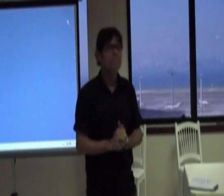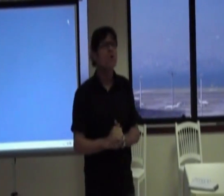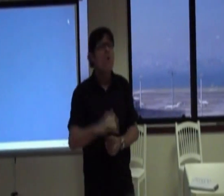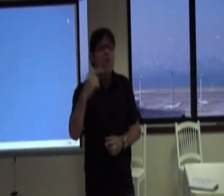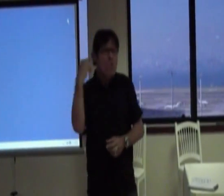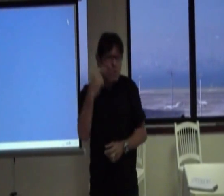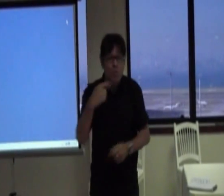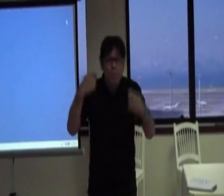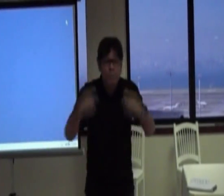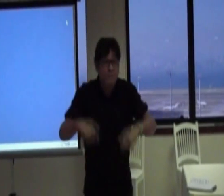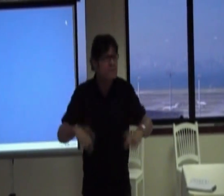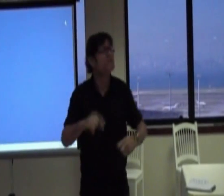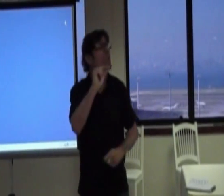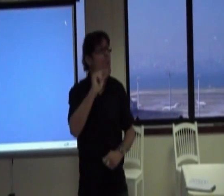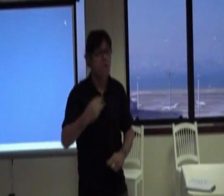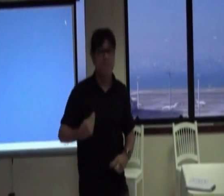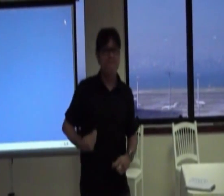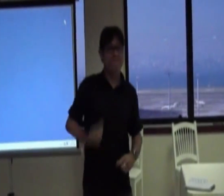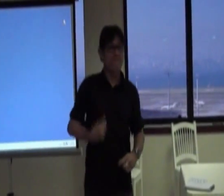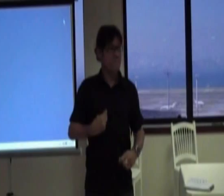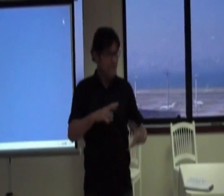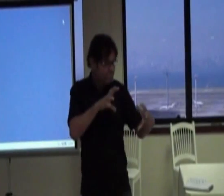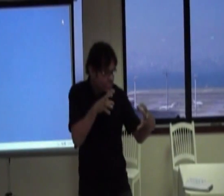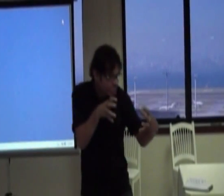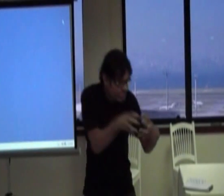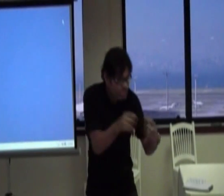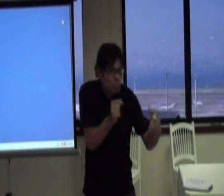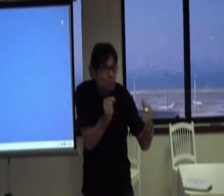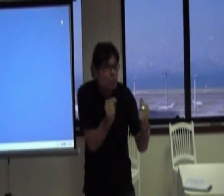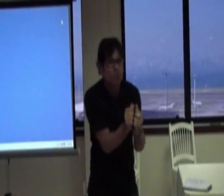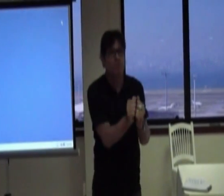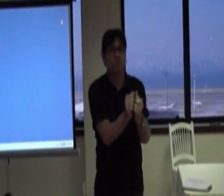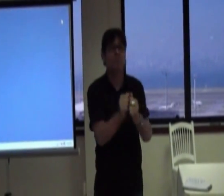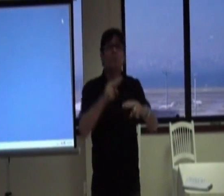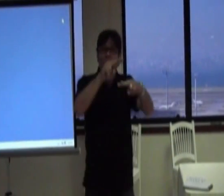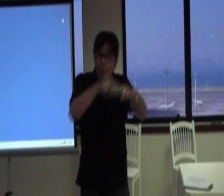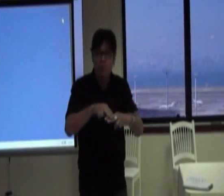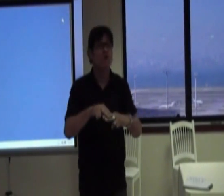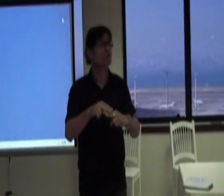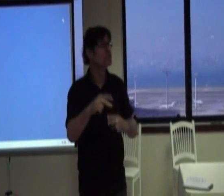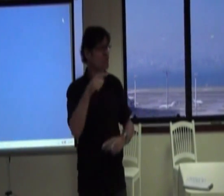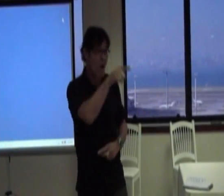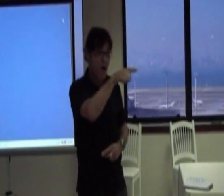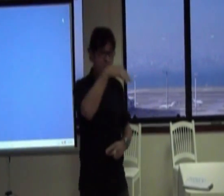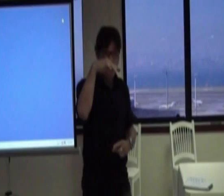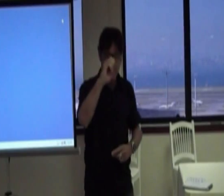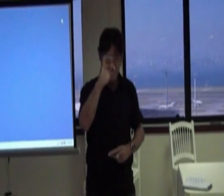sistemas linguísticos desenvolvidos na sociedade. Em relação a essa vida coletiva, essa aquisição se dá através